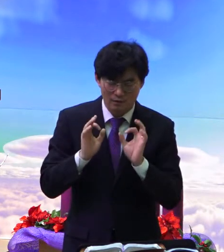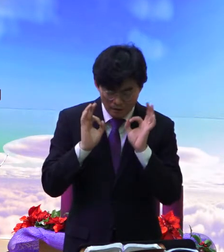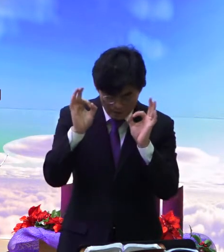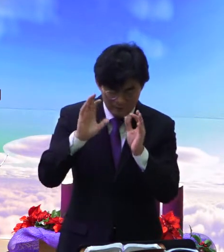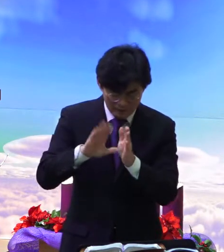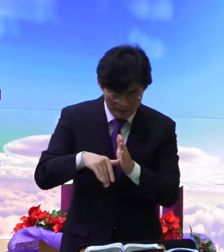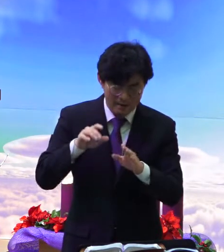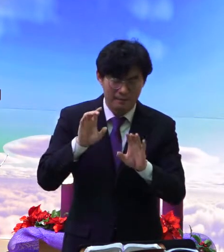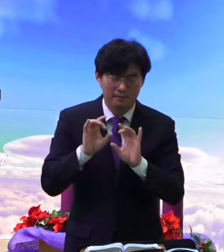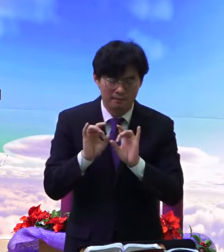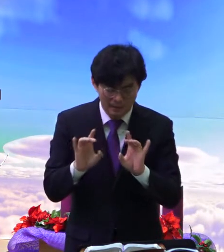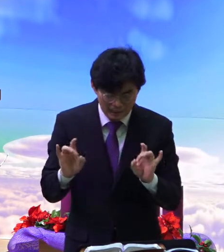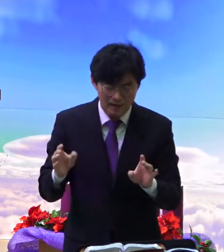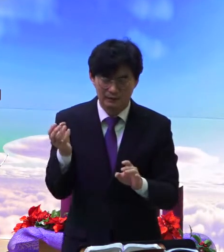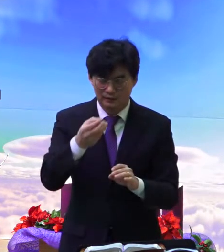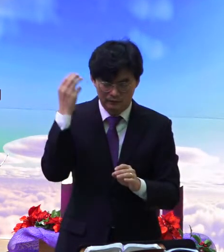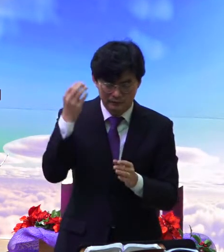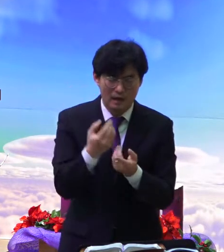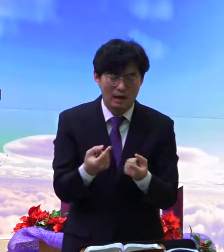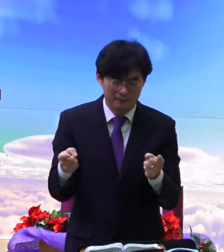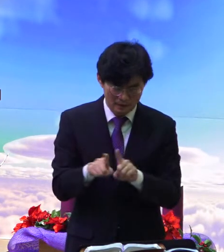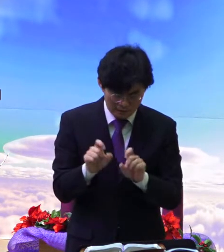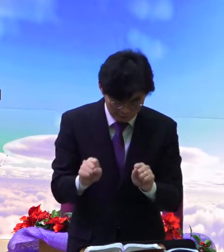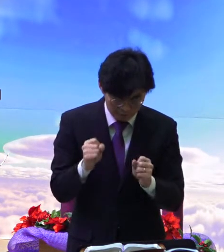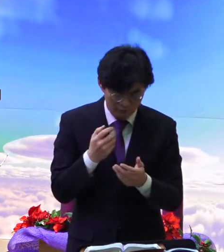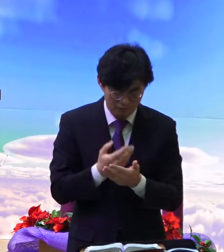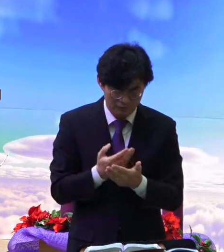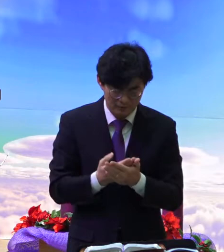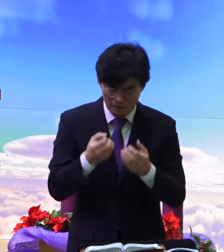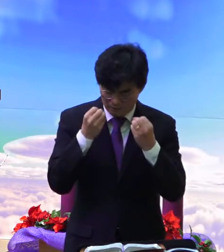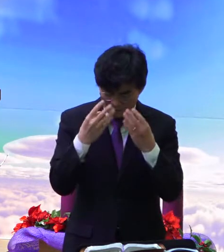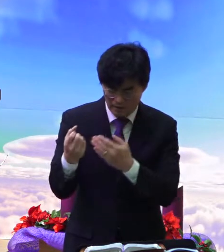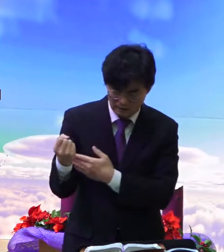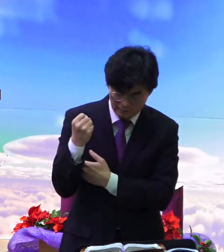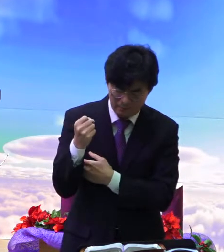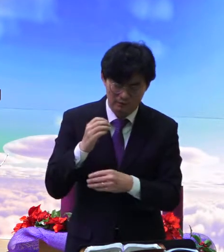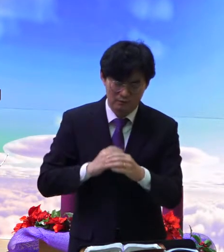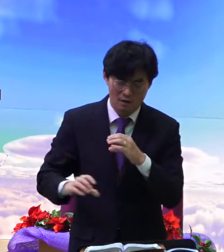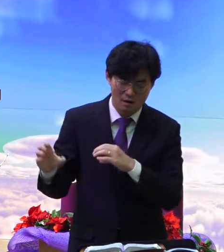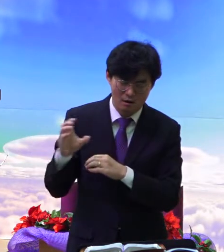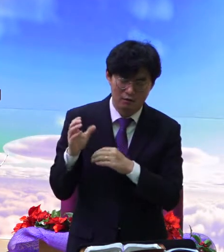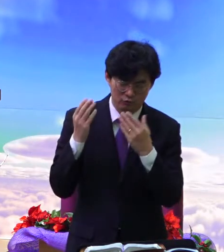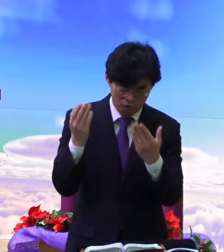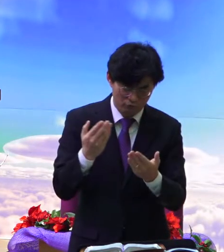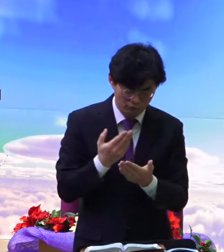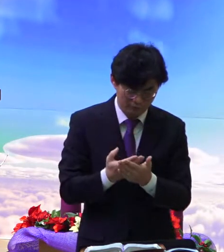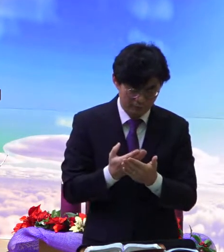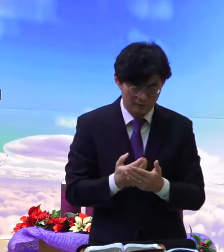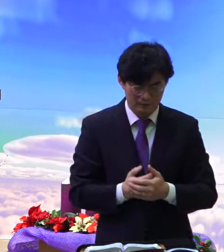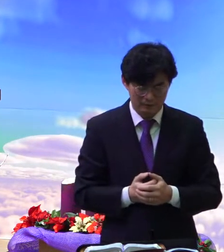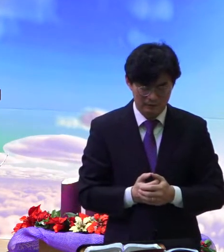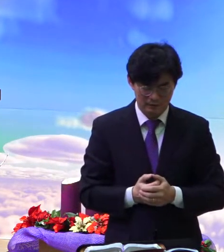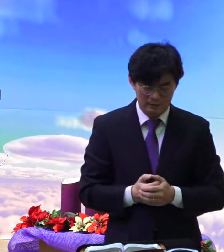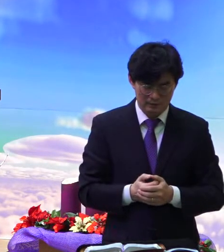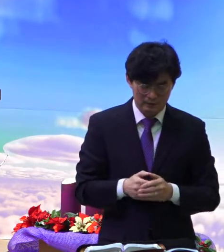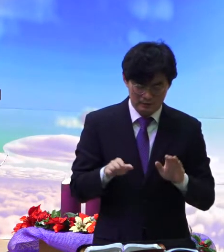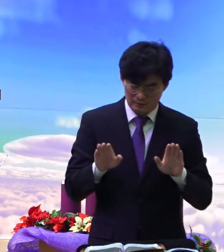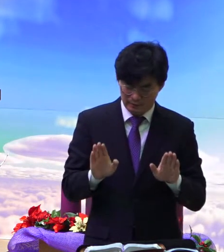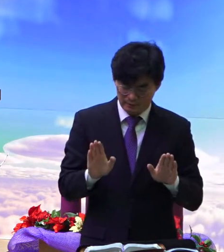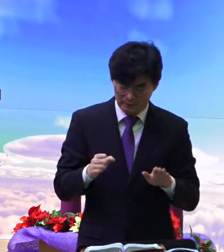주시고 새 힘을 주셔서 조금 더 피곤치 않게 도와주시옵소서. 이제